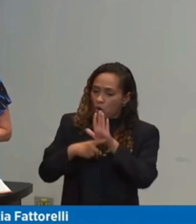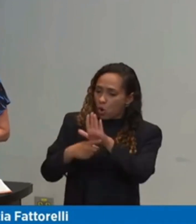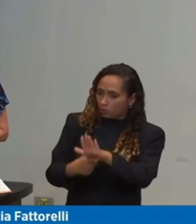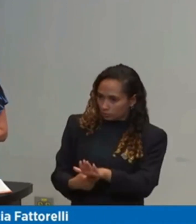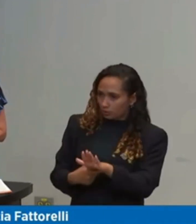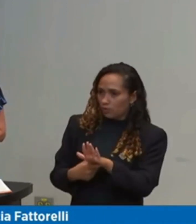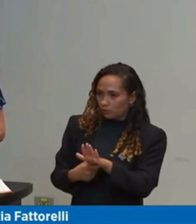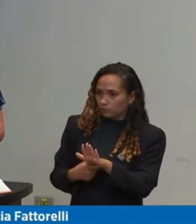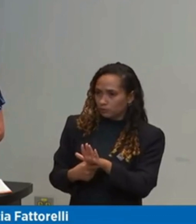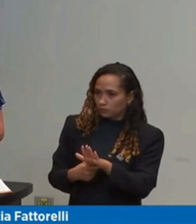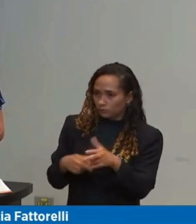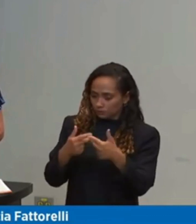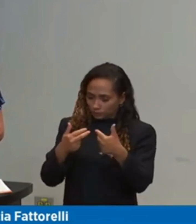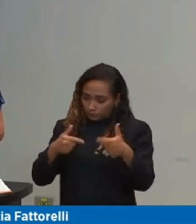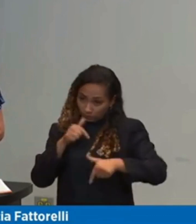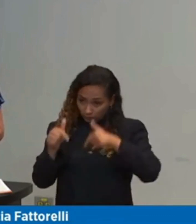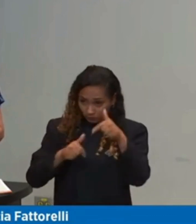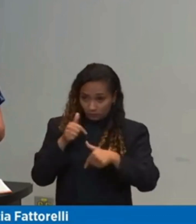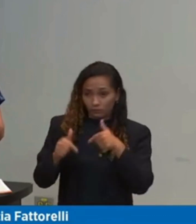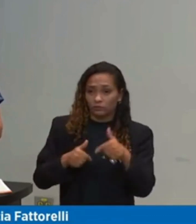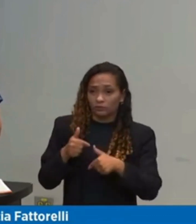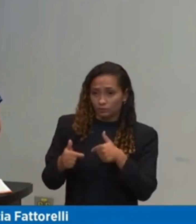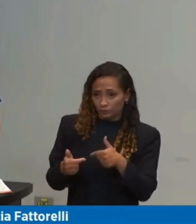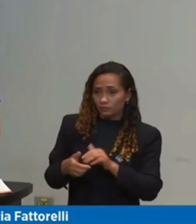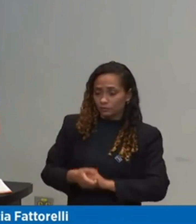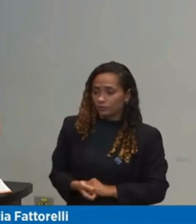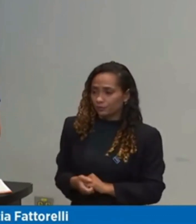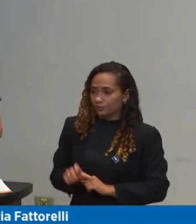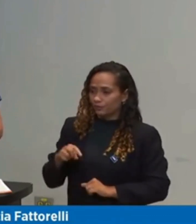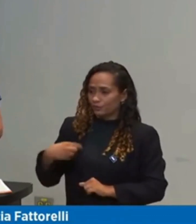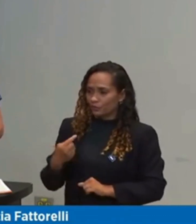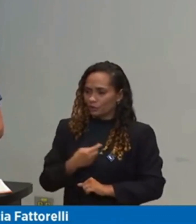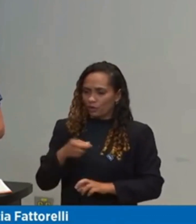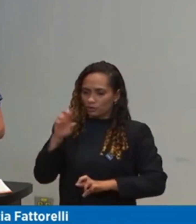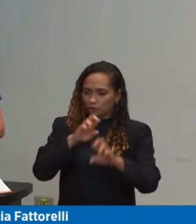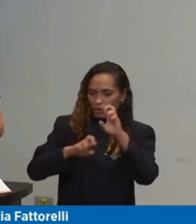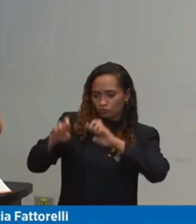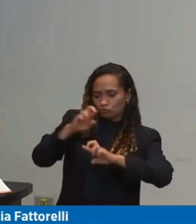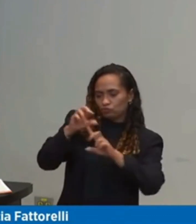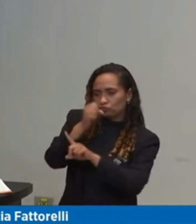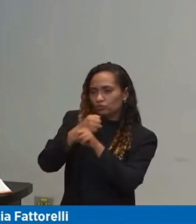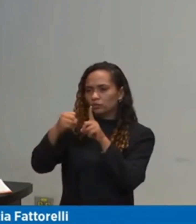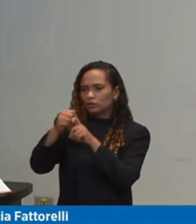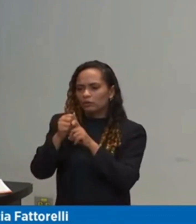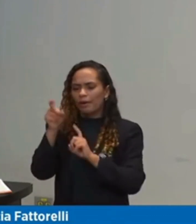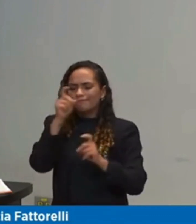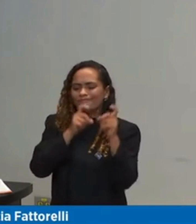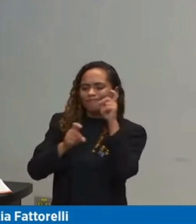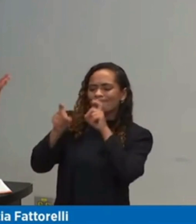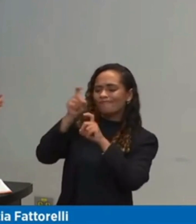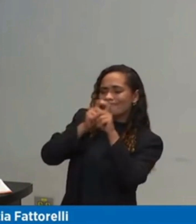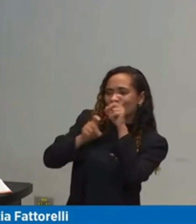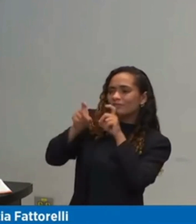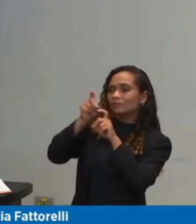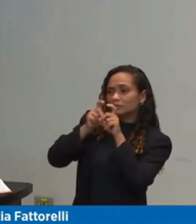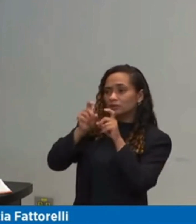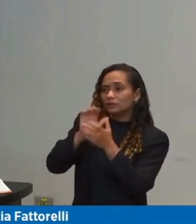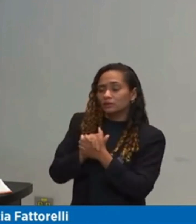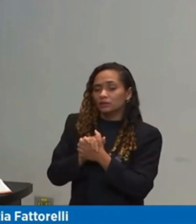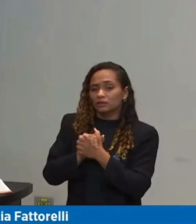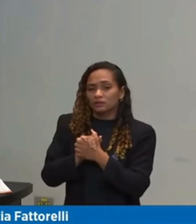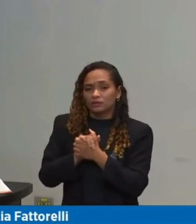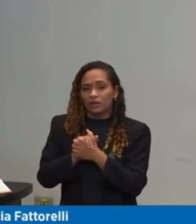contribuição sobre bens e serviços. Nós, da Auditoria Cidadã, vemos com preocupação, caro